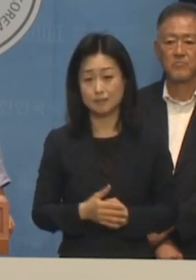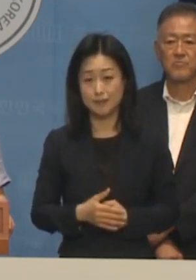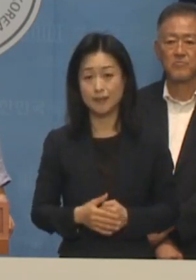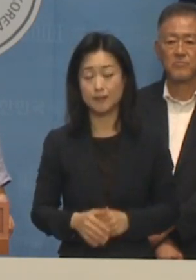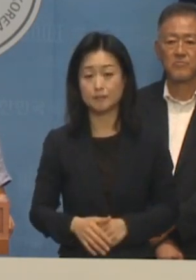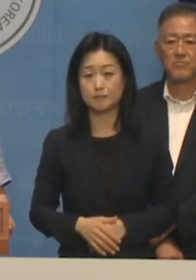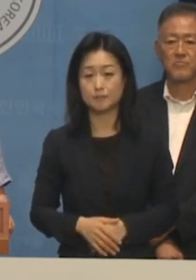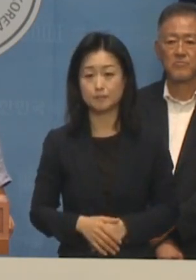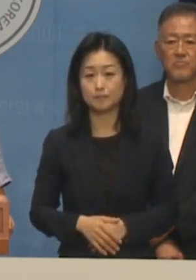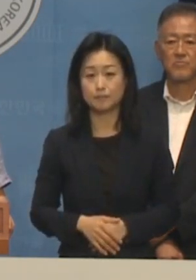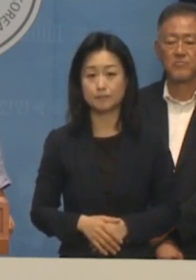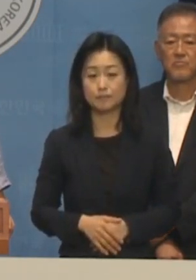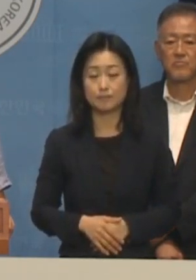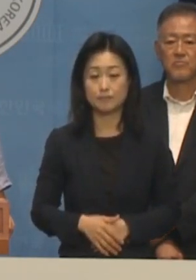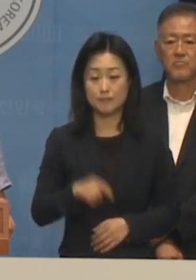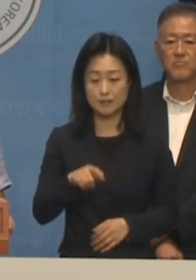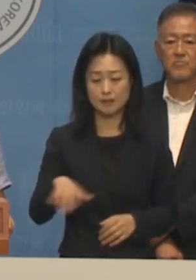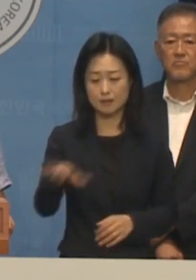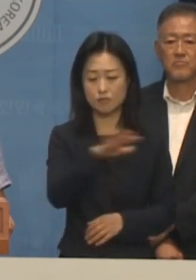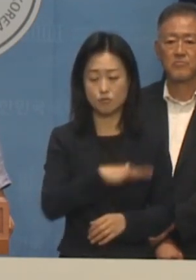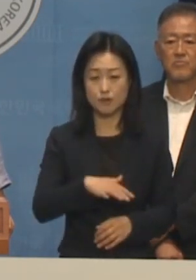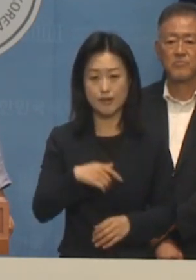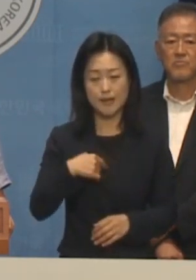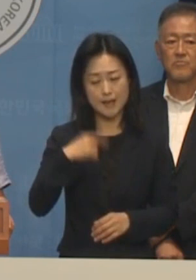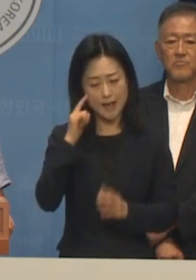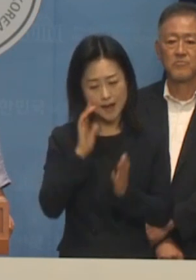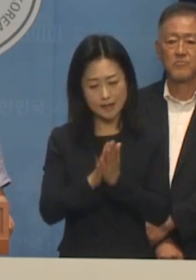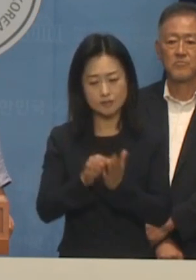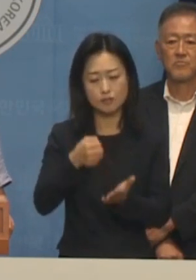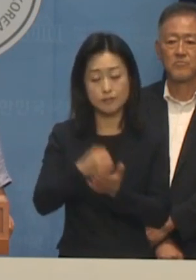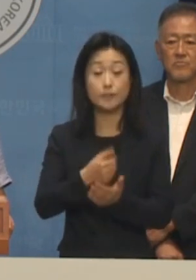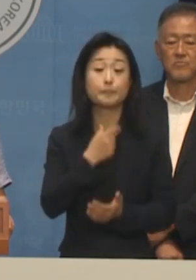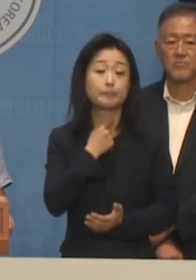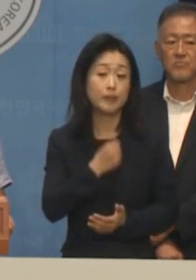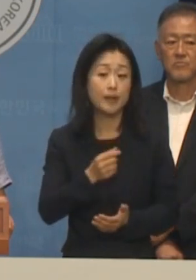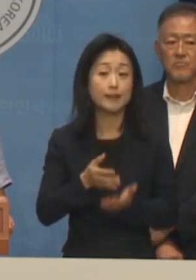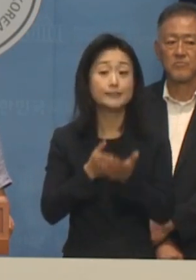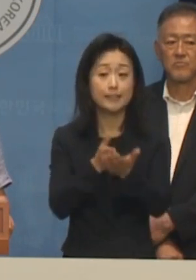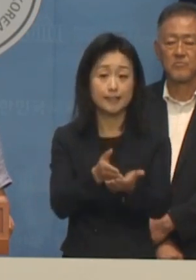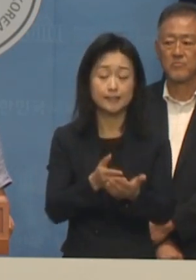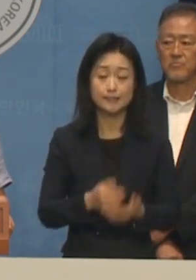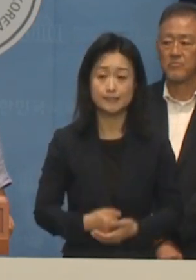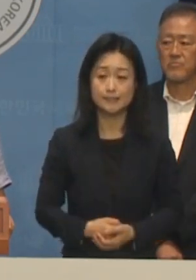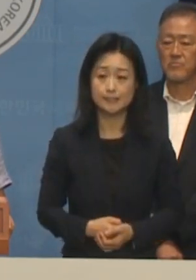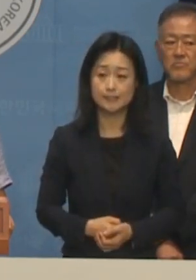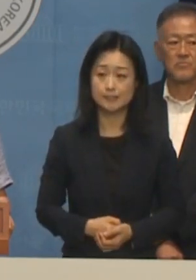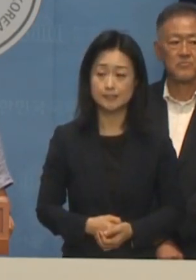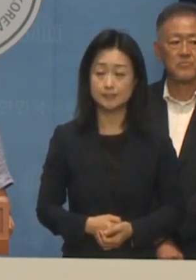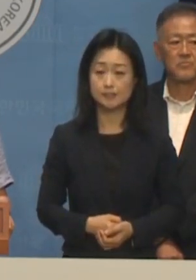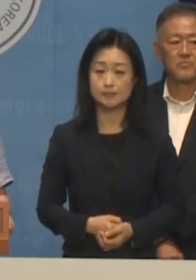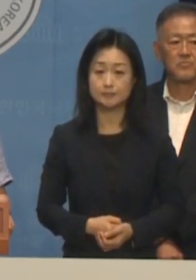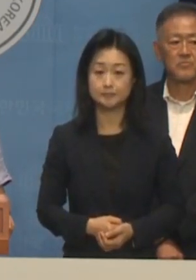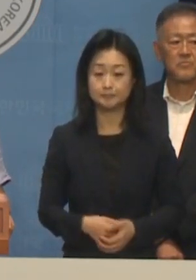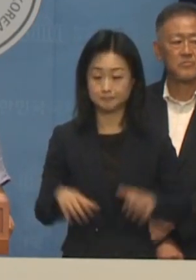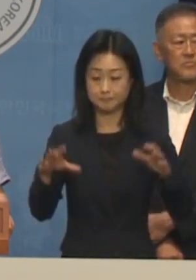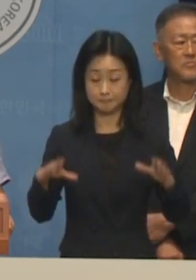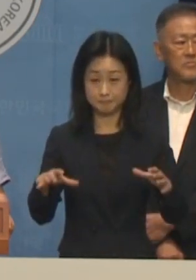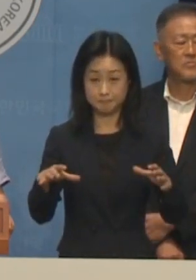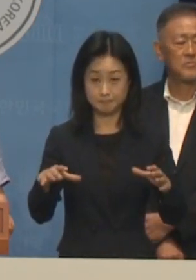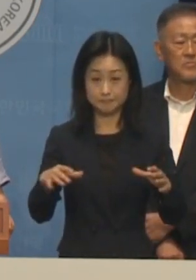하면서 이거는 우리 도민들이 결정을 해야 되겠다라는 생각들을 하게 됐습니다. 우리